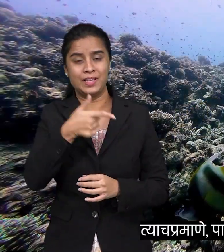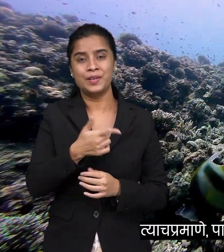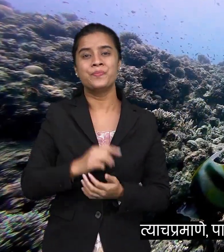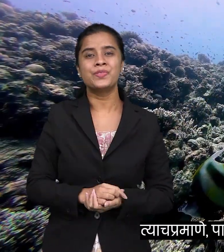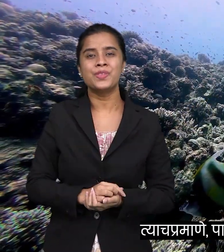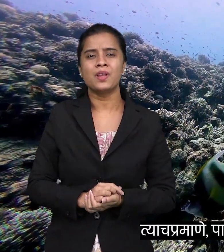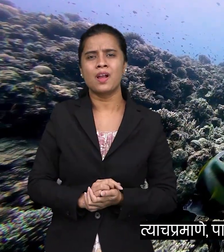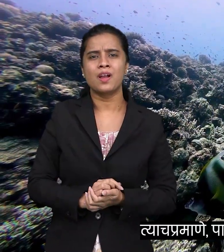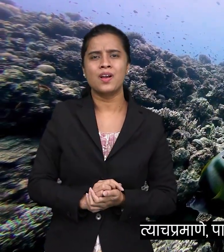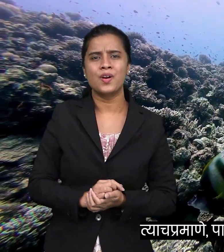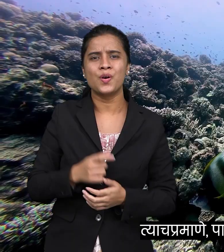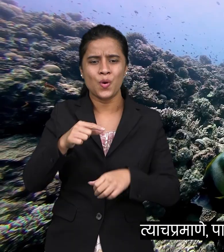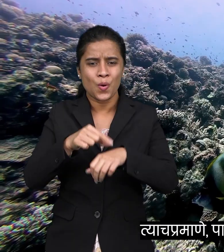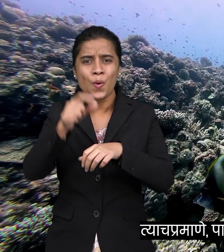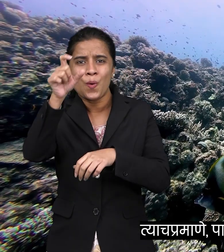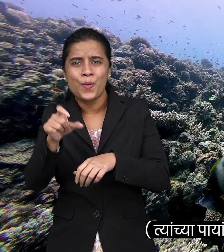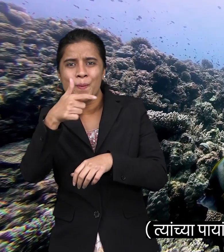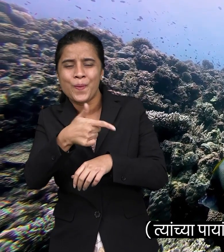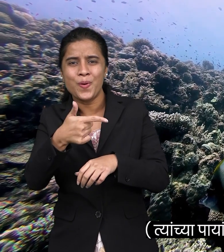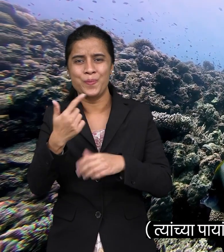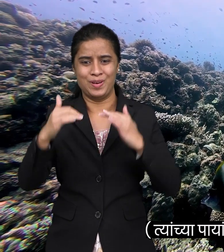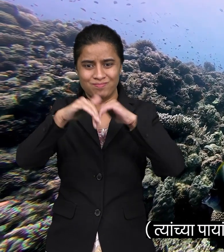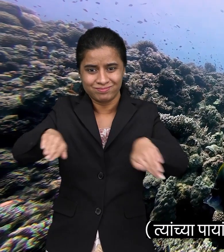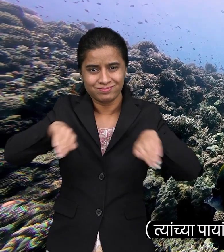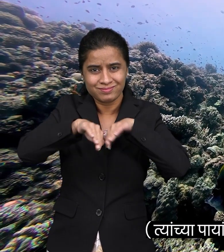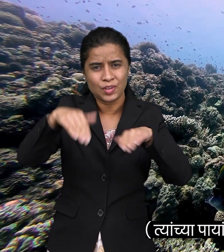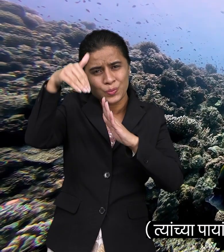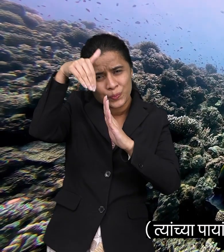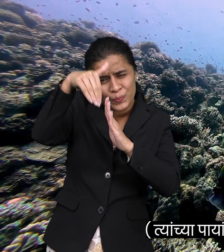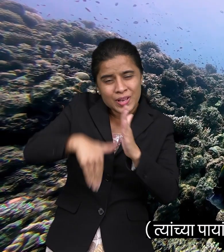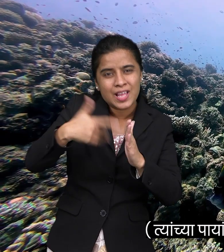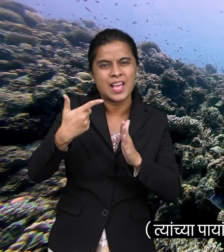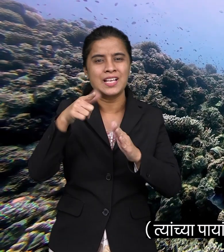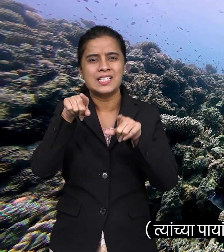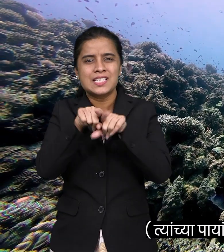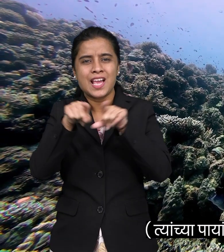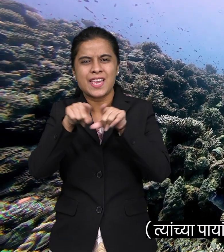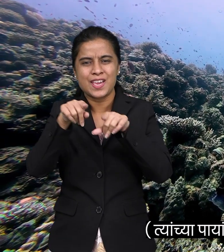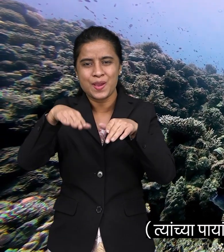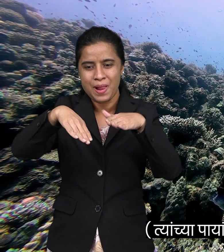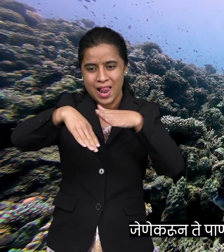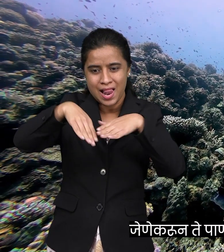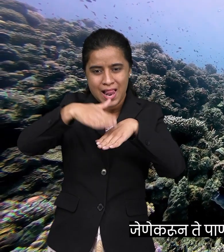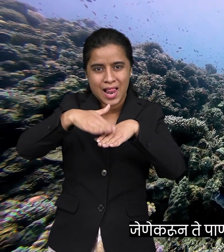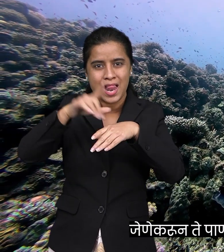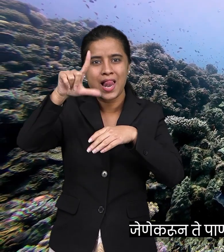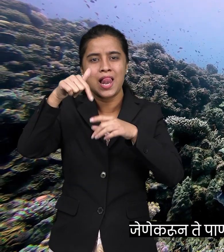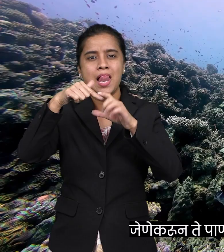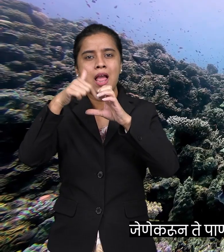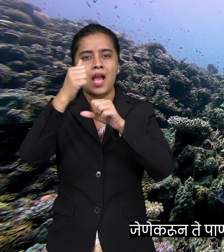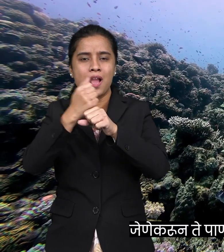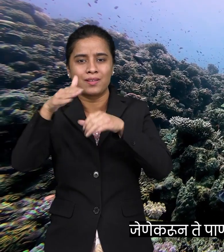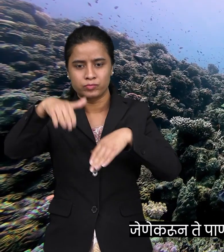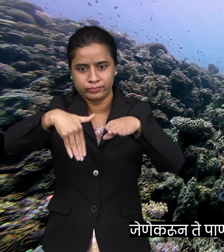त्याचप्रमाणे पाण्याखालील पाणबुड्या गोताखोर त्यांच्या पायांवर पंखांसारखे फ्लिपर घालतात, जेणेकरून ते पाण्यात